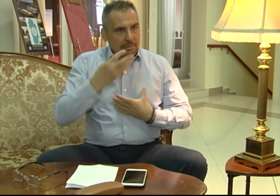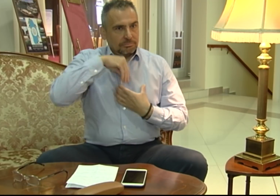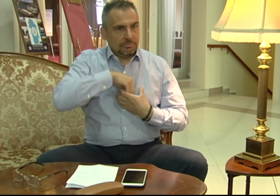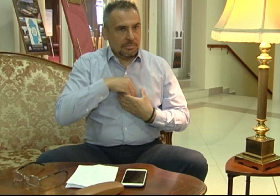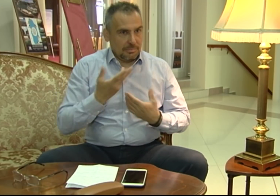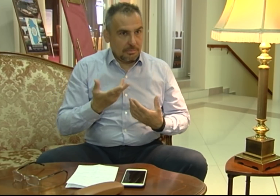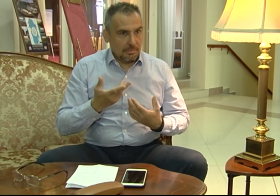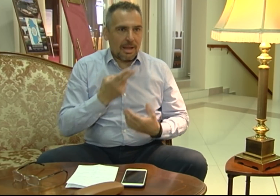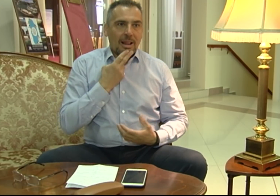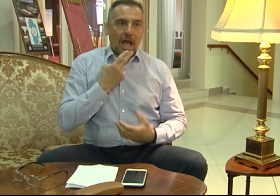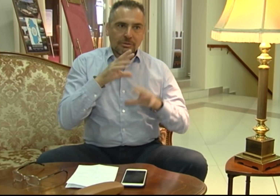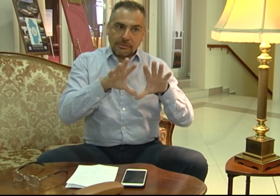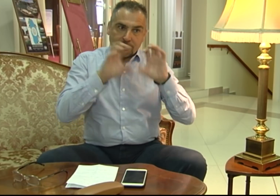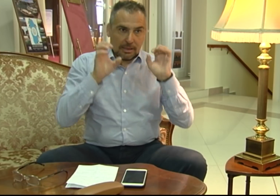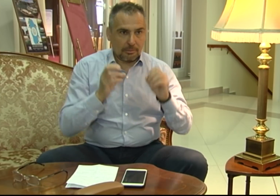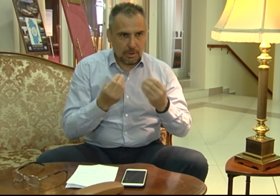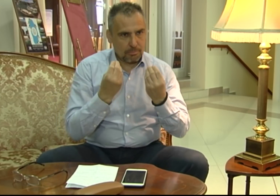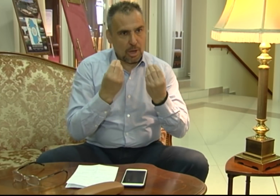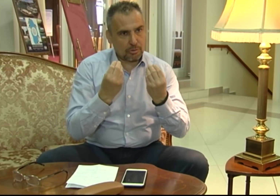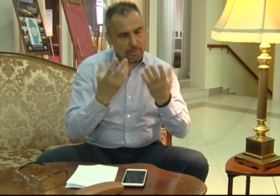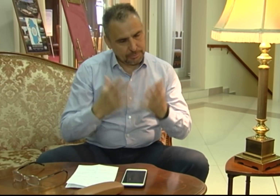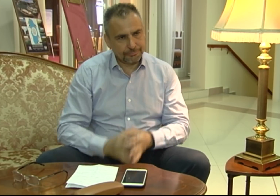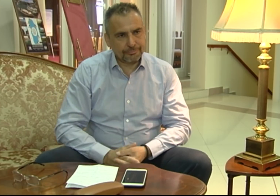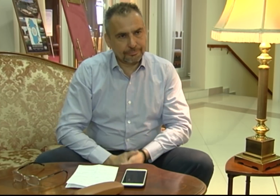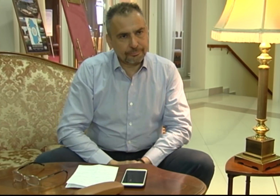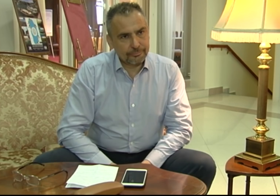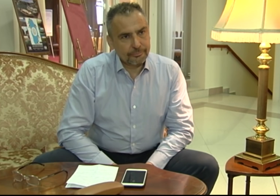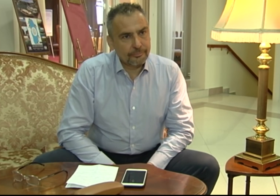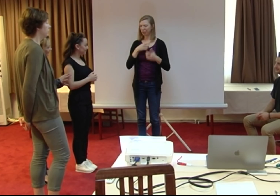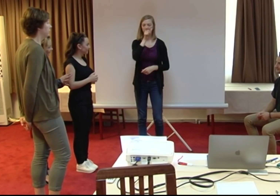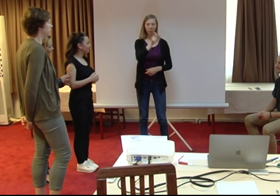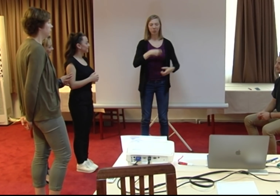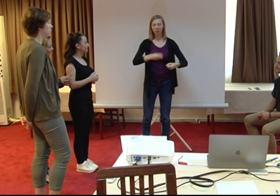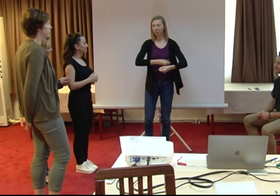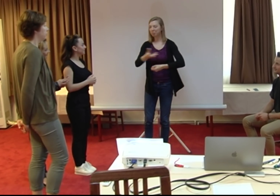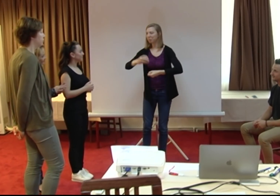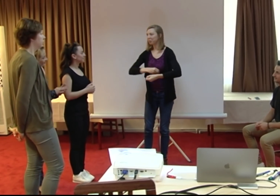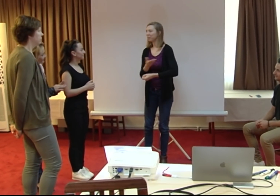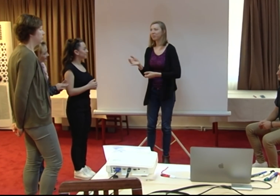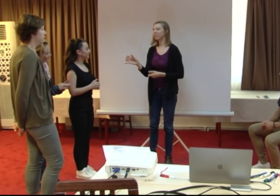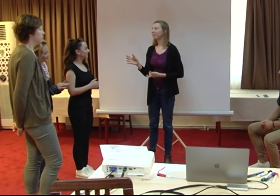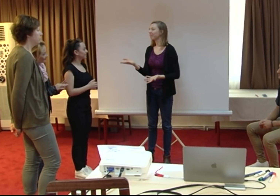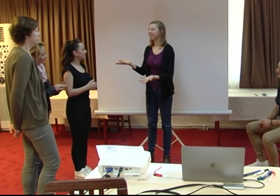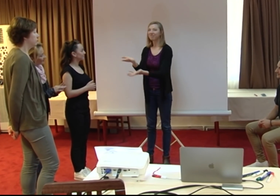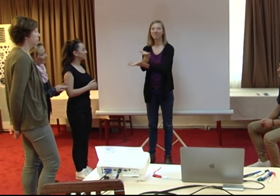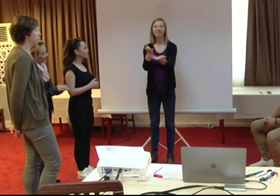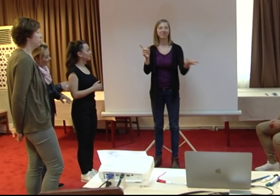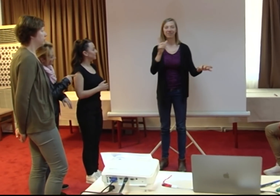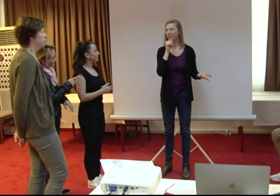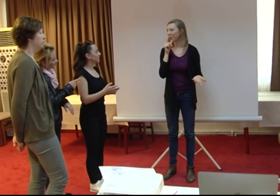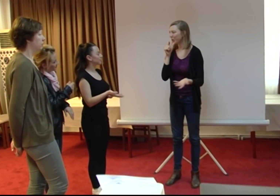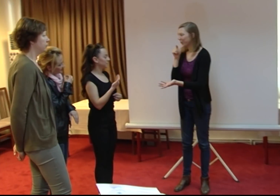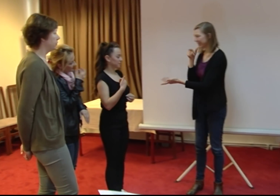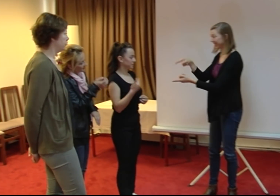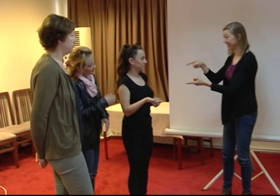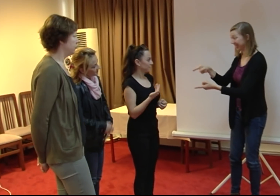разбрав, вели Господ. И така толкувањето одеше со прескокнувања. Речи си, 4 часа останавме